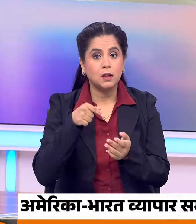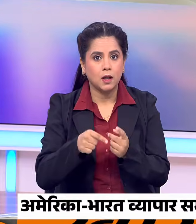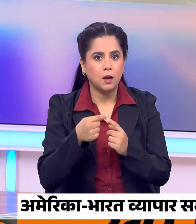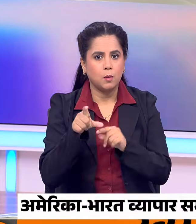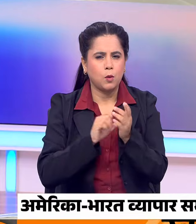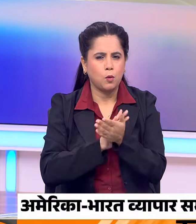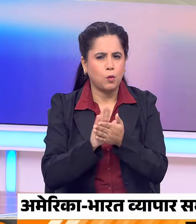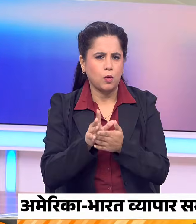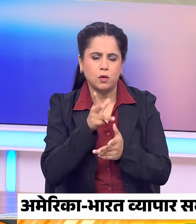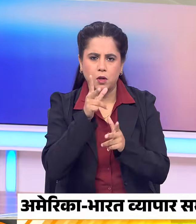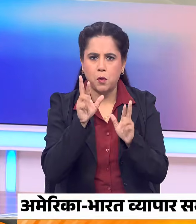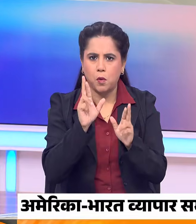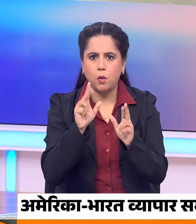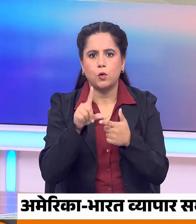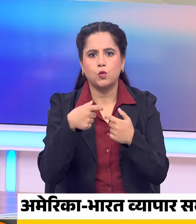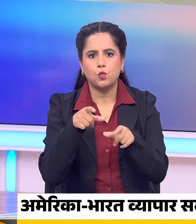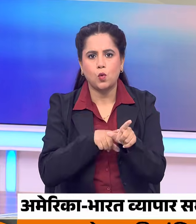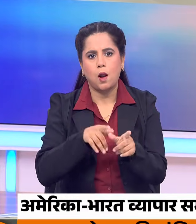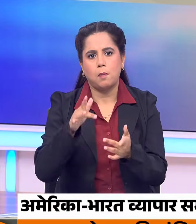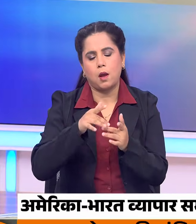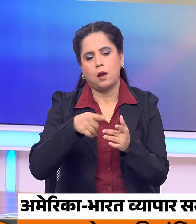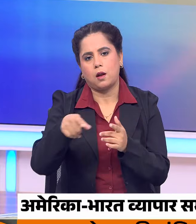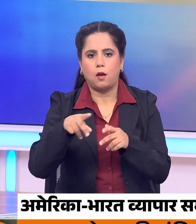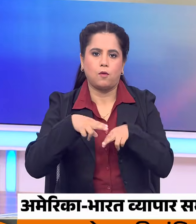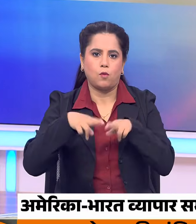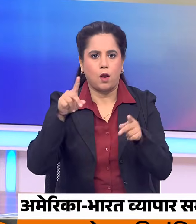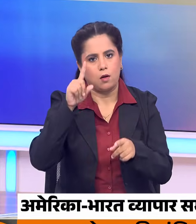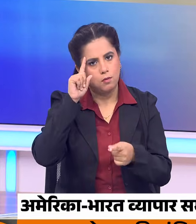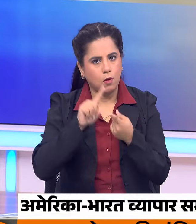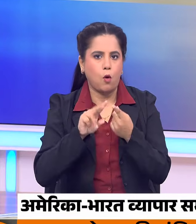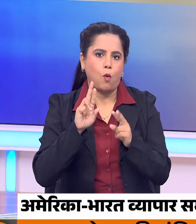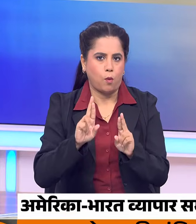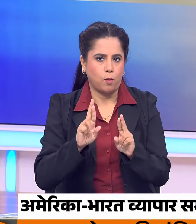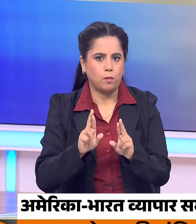उम्मीद, जुलाई मध्य तक होगा पूरा।